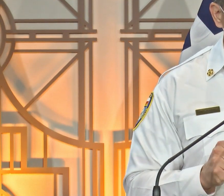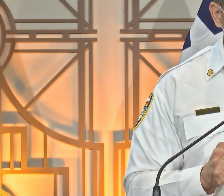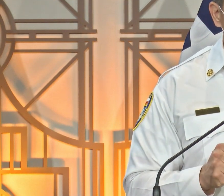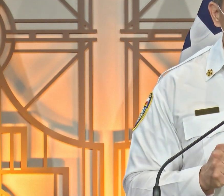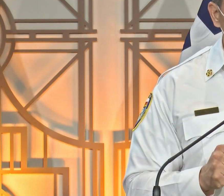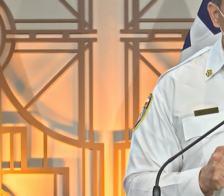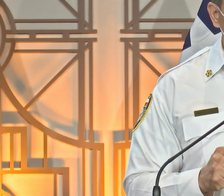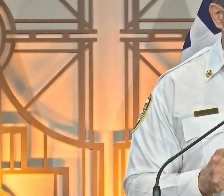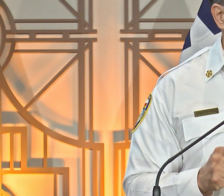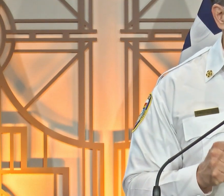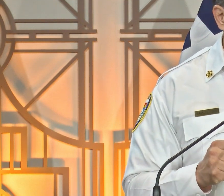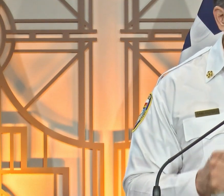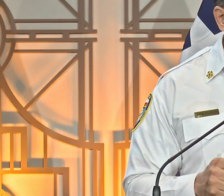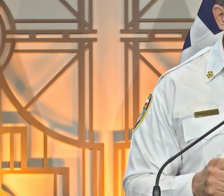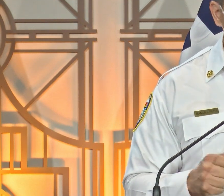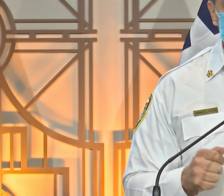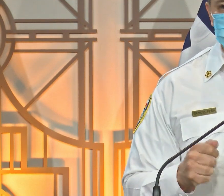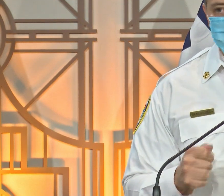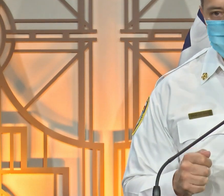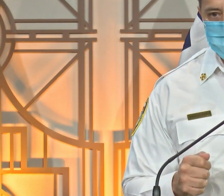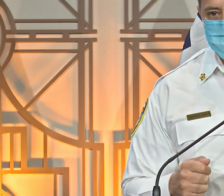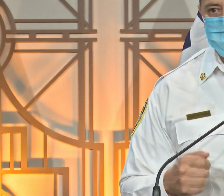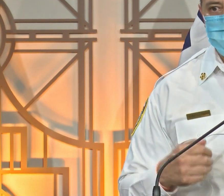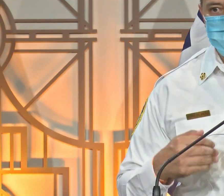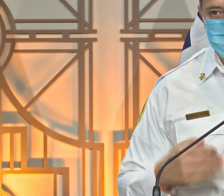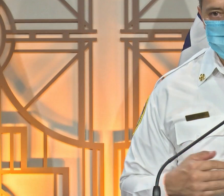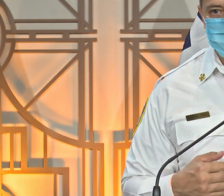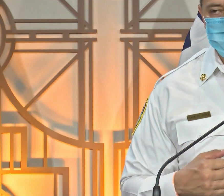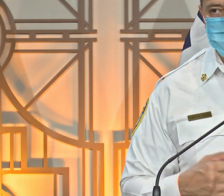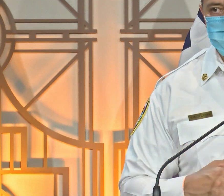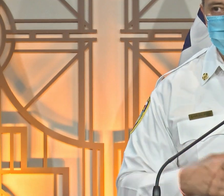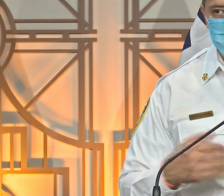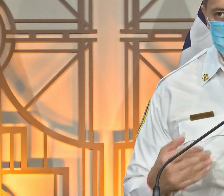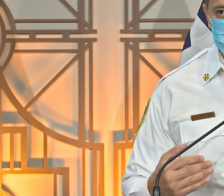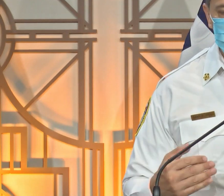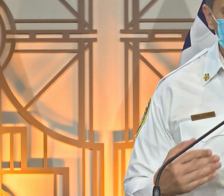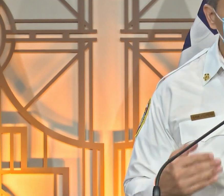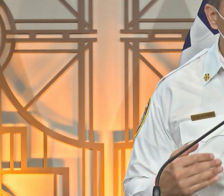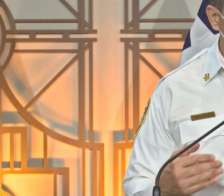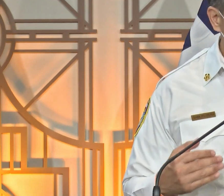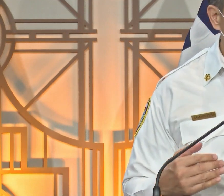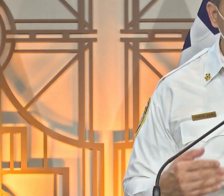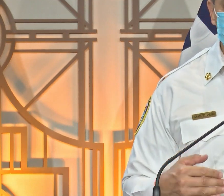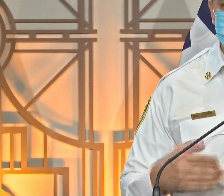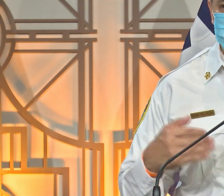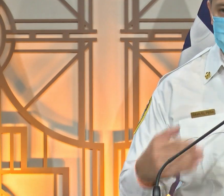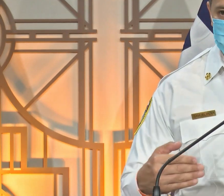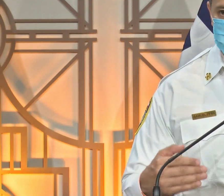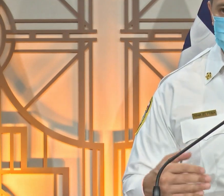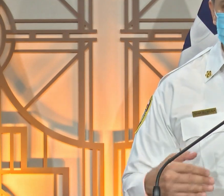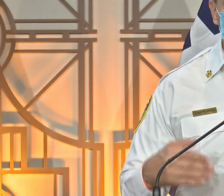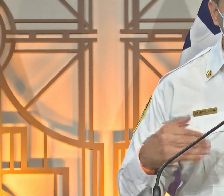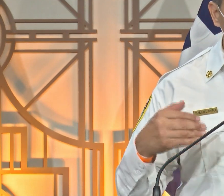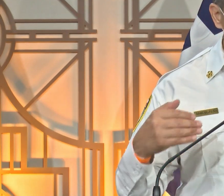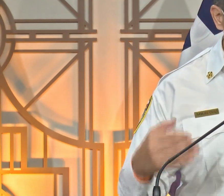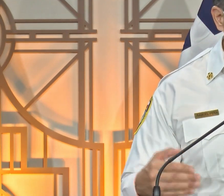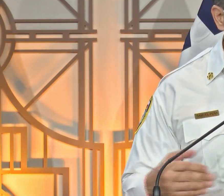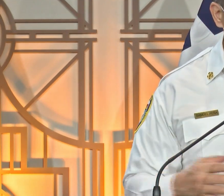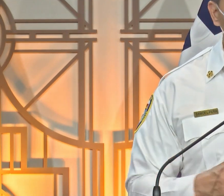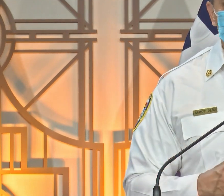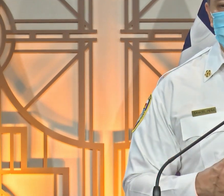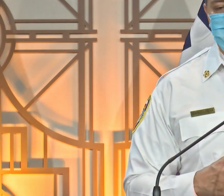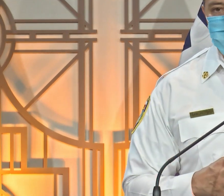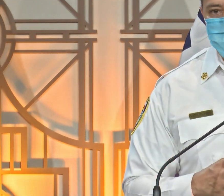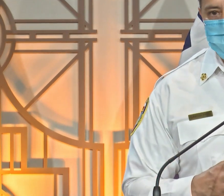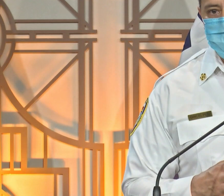Queremos que esta comunidad esté segura, que nosotros estamos haciendo todo lo que tengamos que hacer para prepararnos, para poder